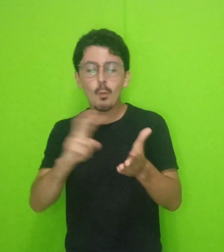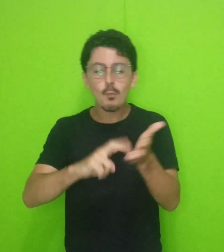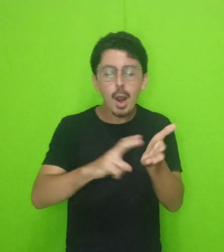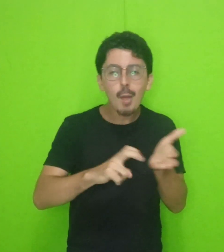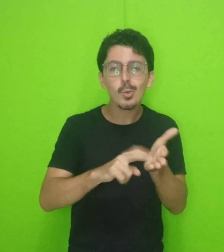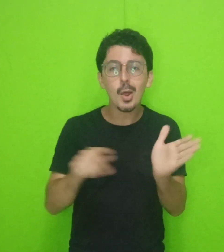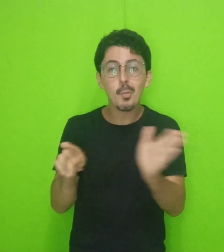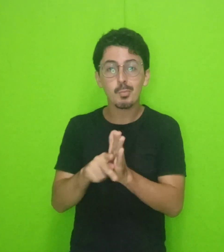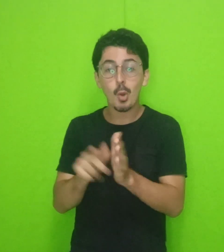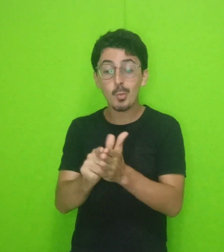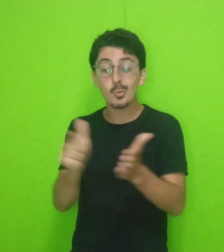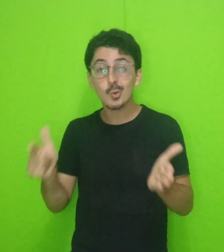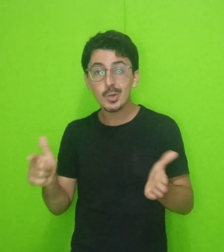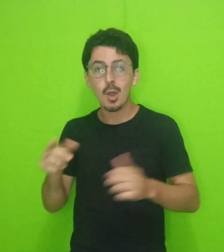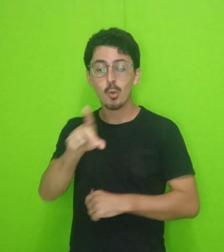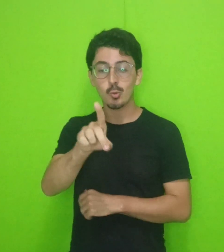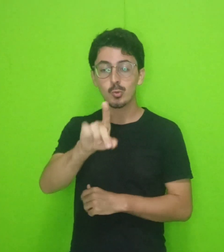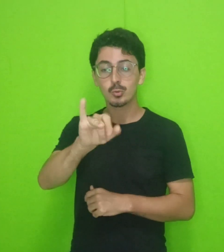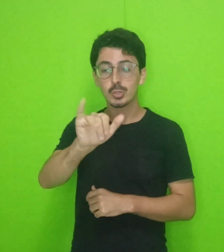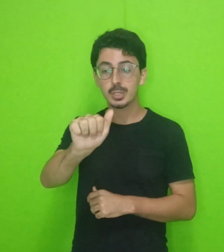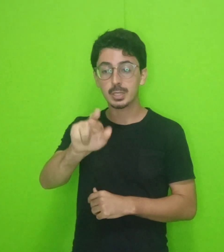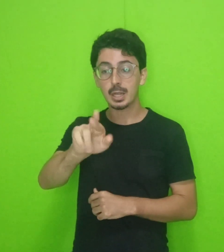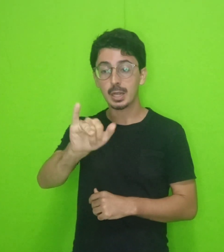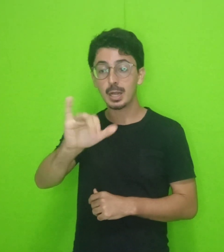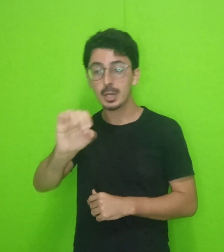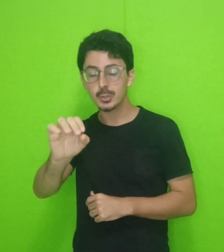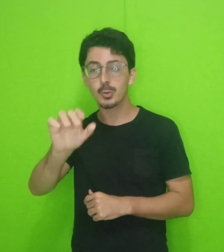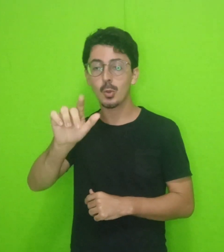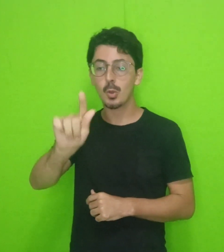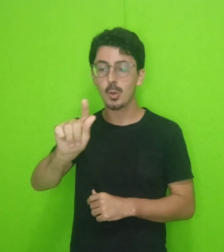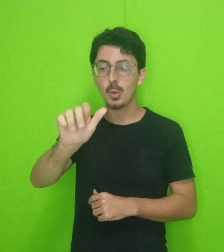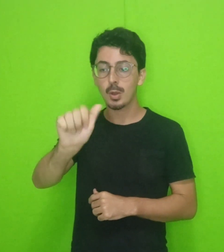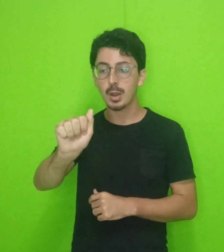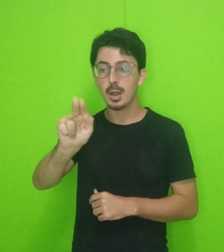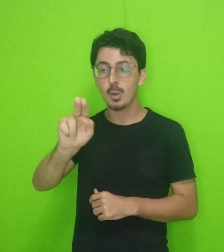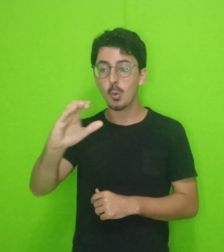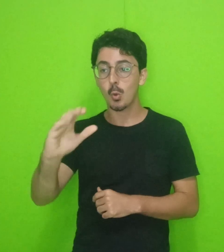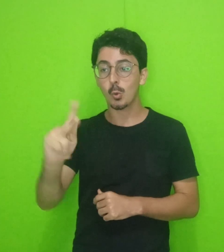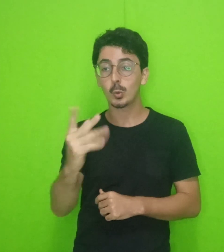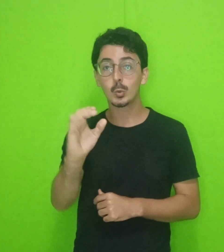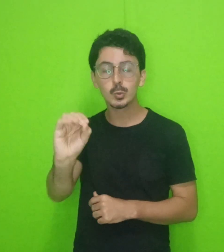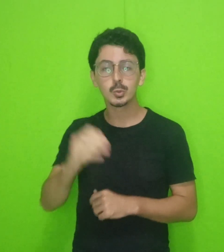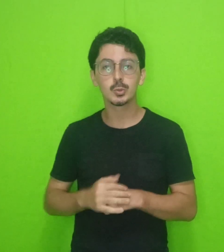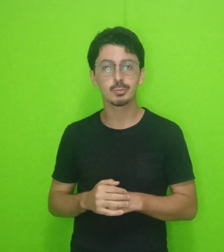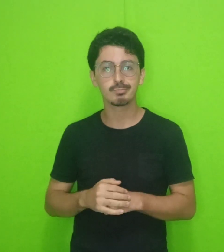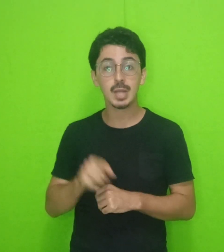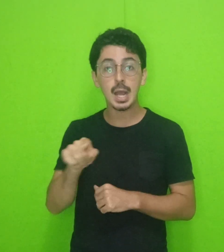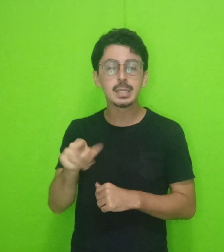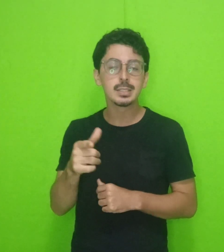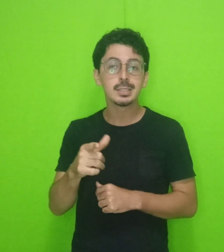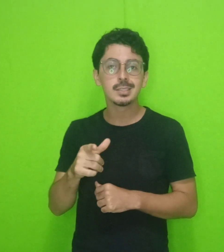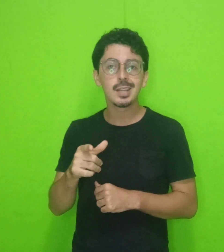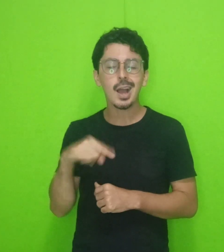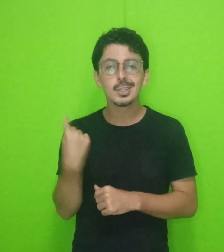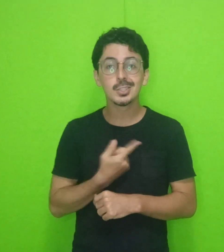Jornal Diário Gaúcho, chamada carinhosamente de Foro Popular, teve início no